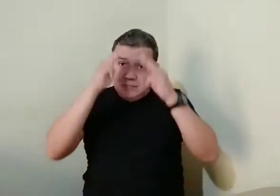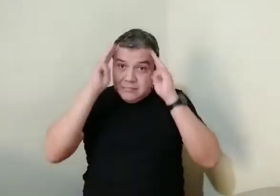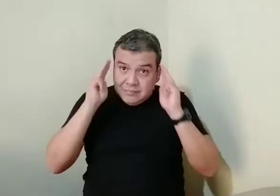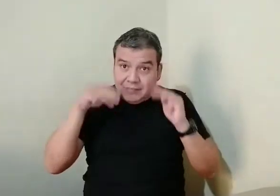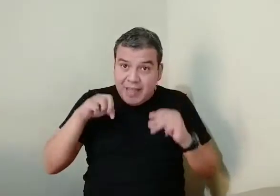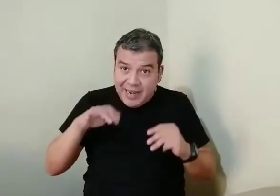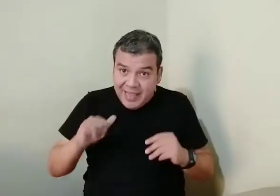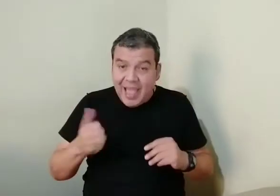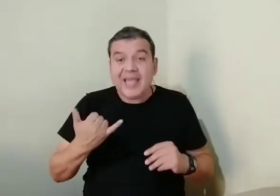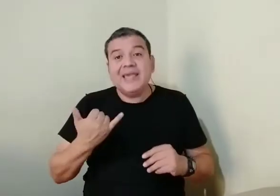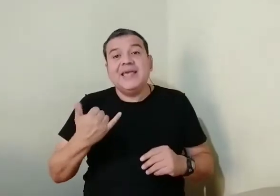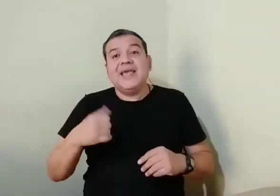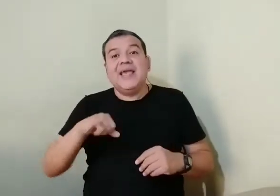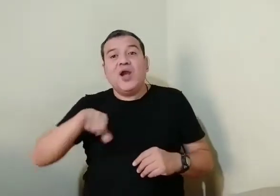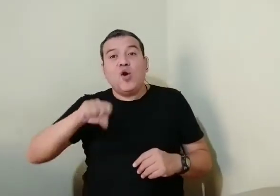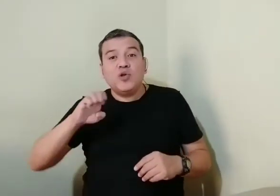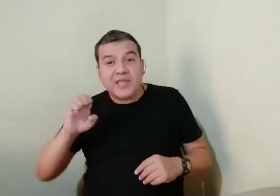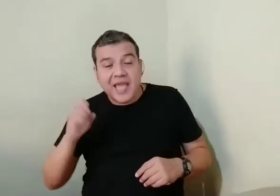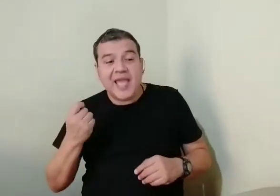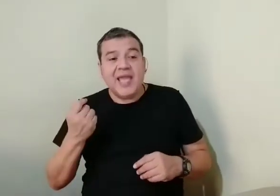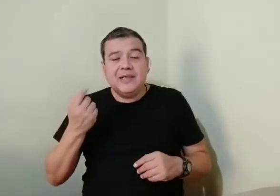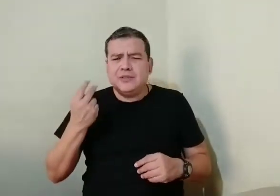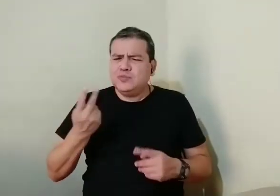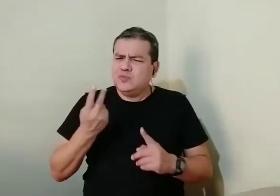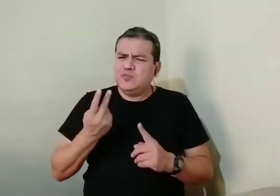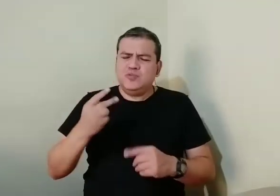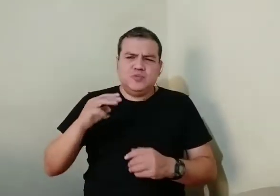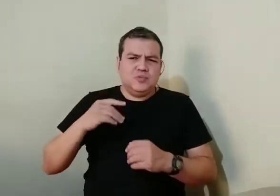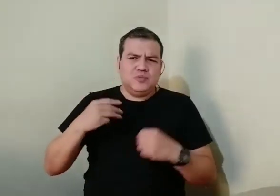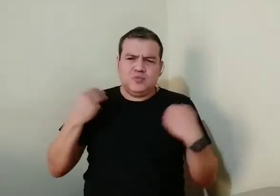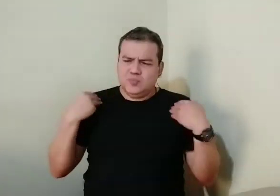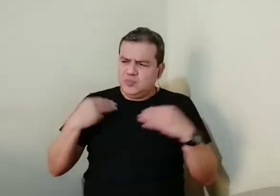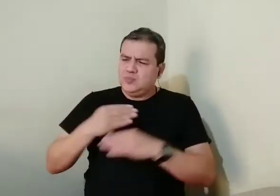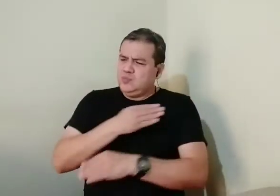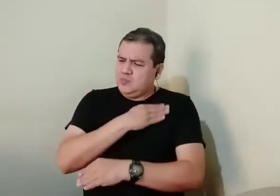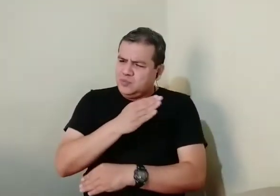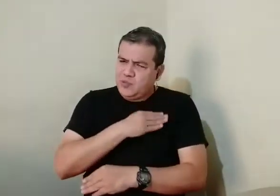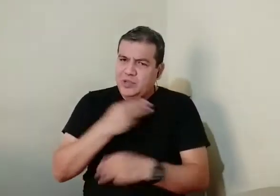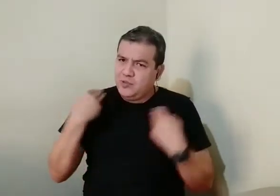2, 41 al 50, había muchas cosas de su hijo